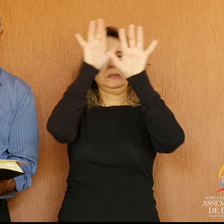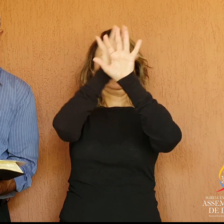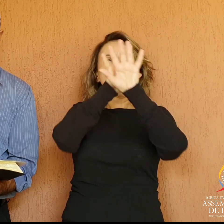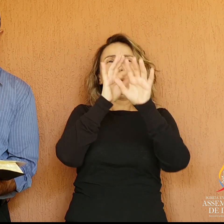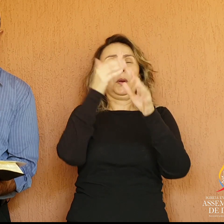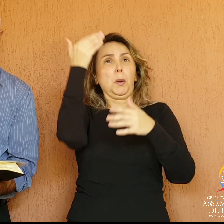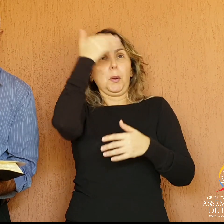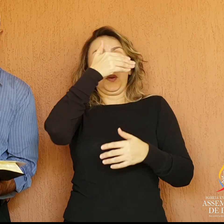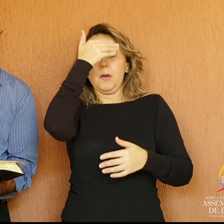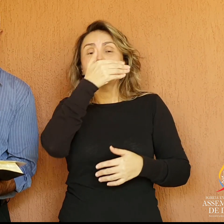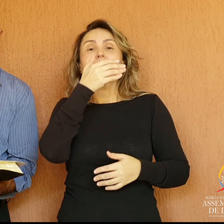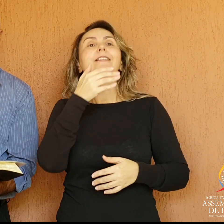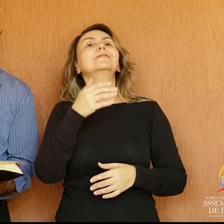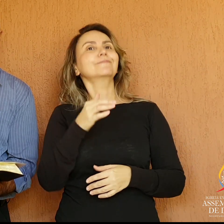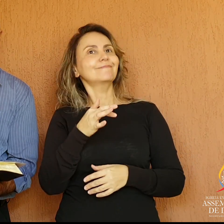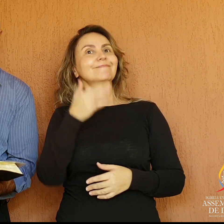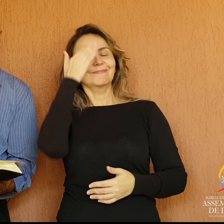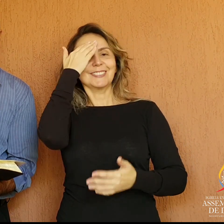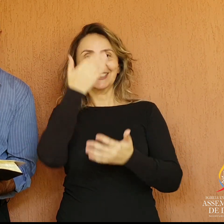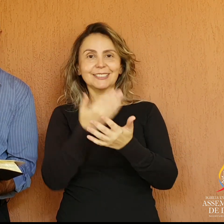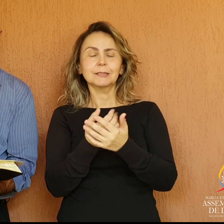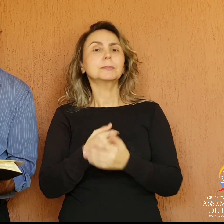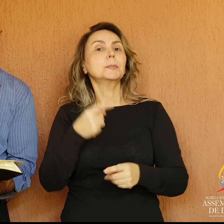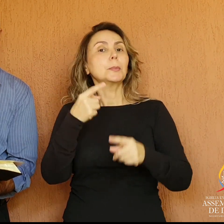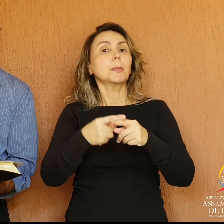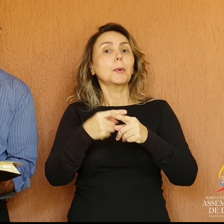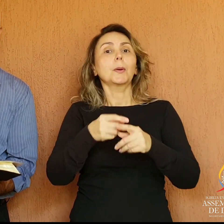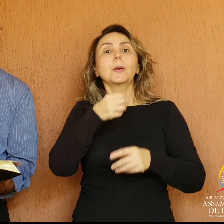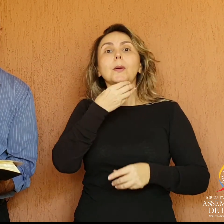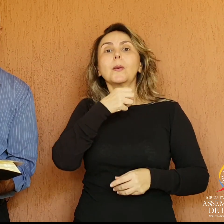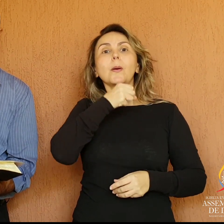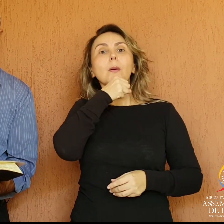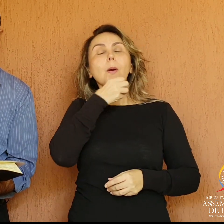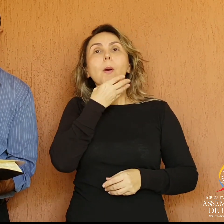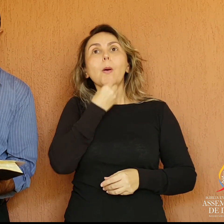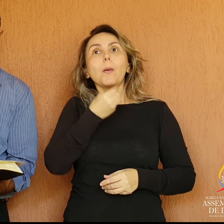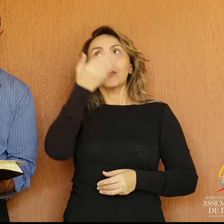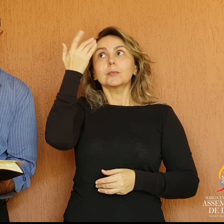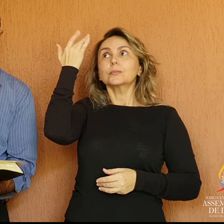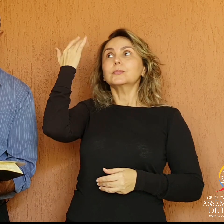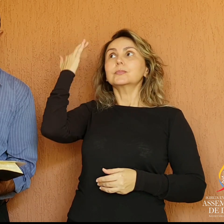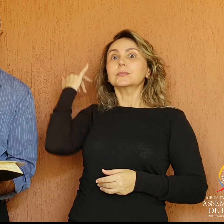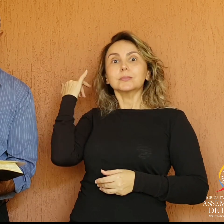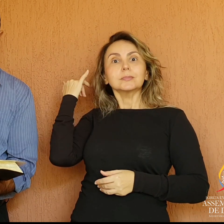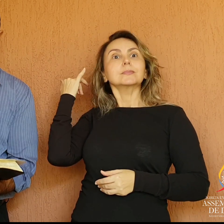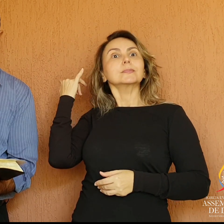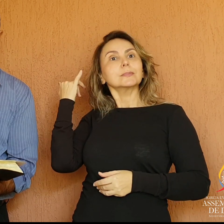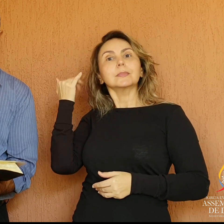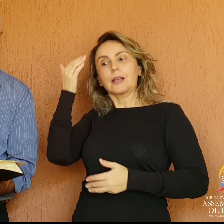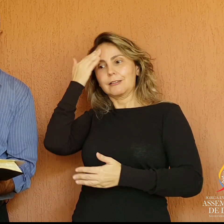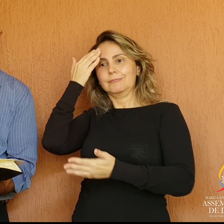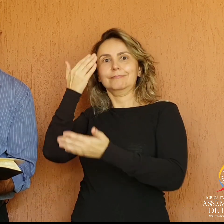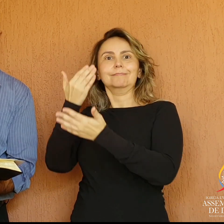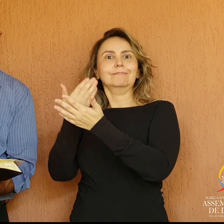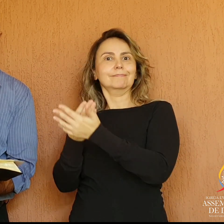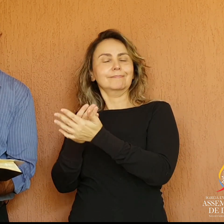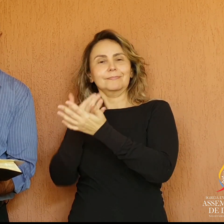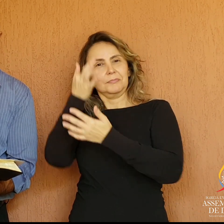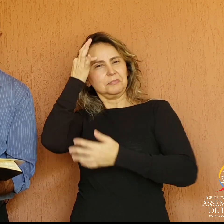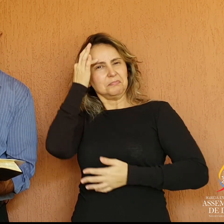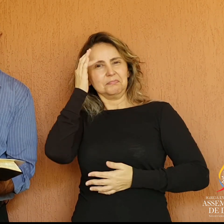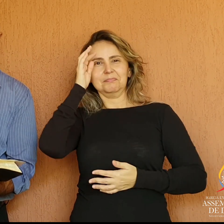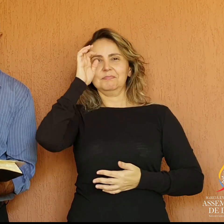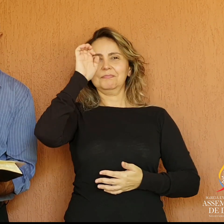Porque por ela os antigos alcançaram testemunho. Pela